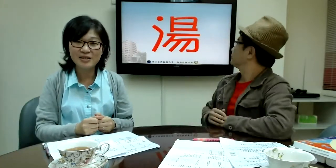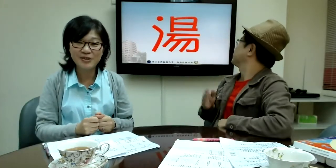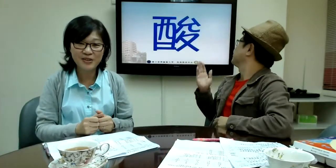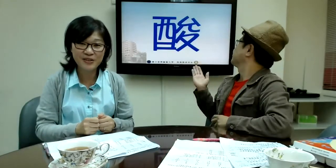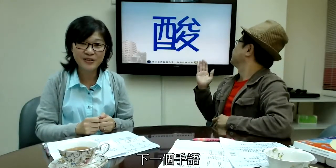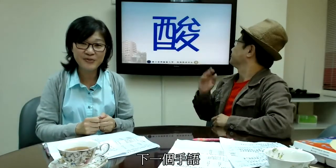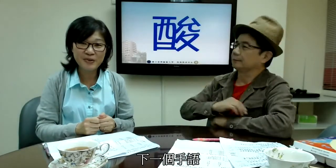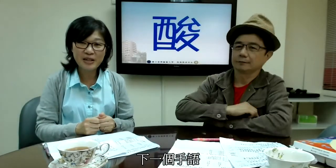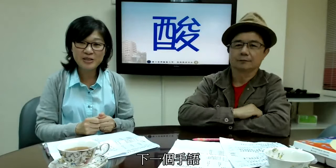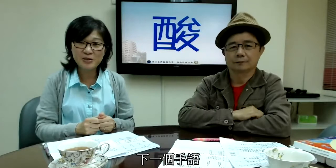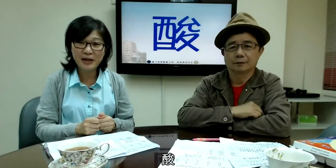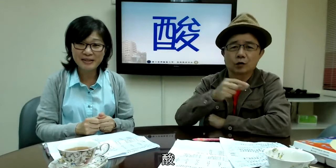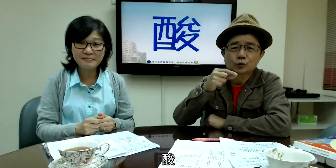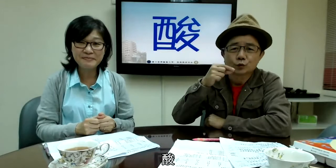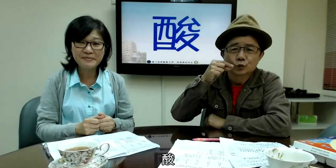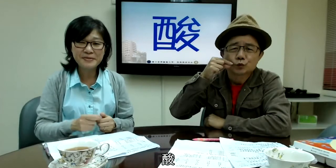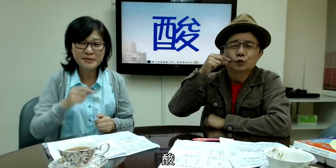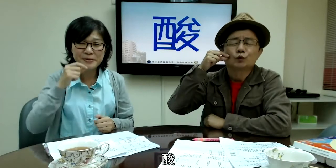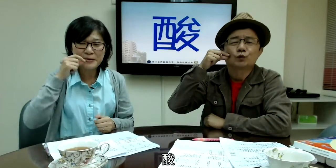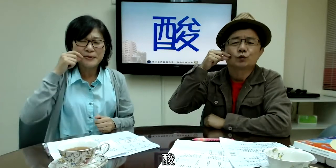语，酸，